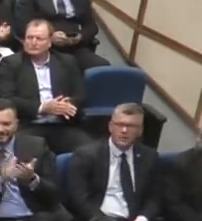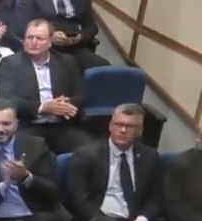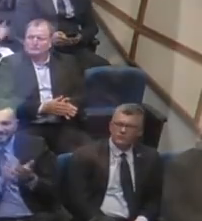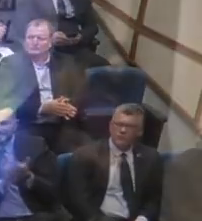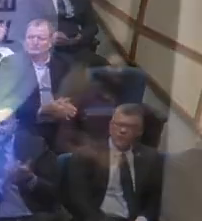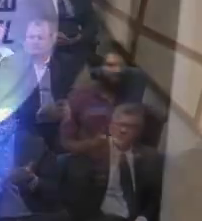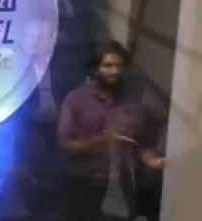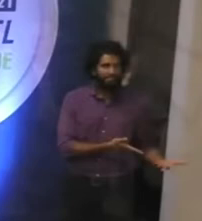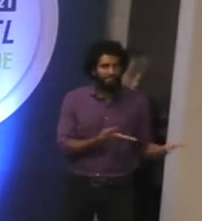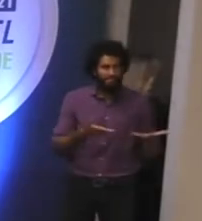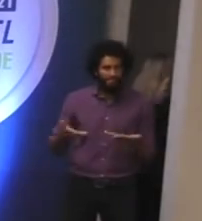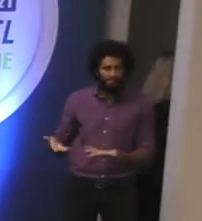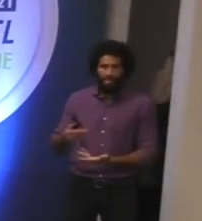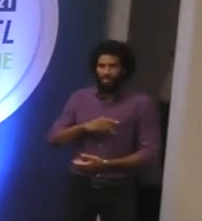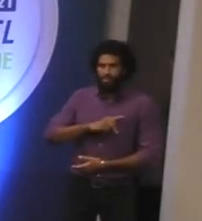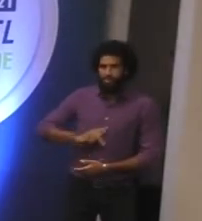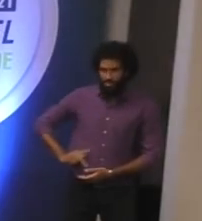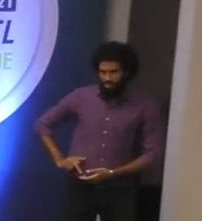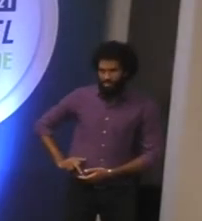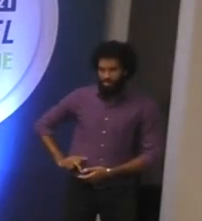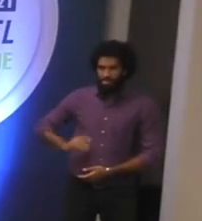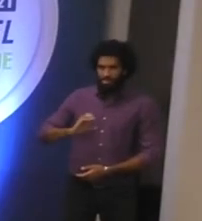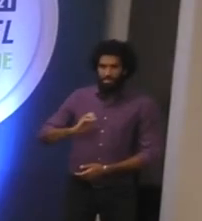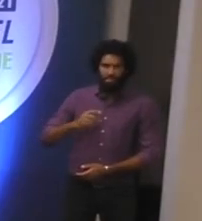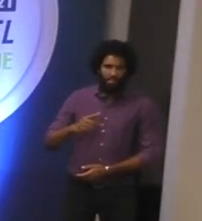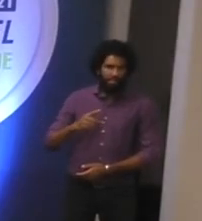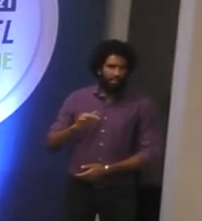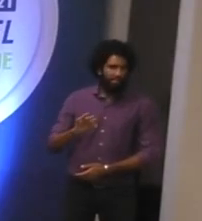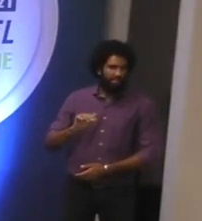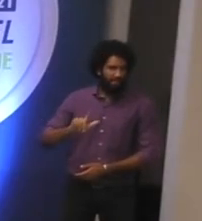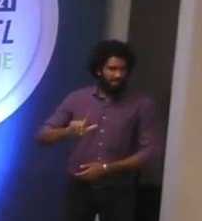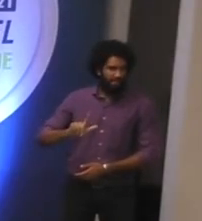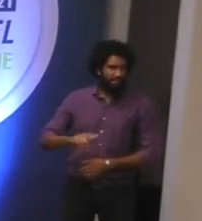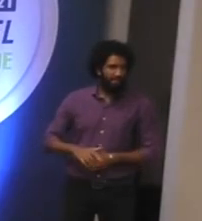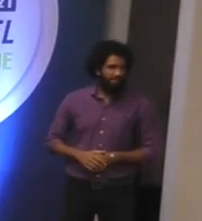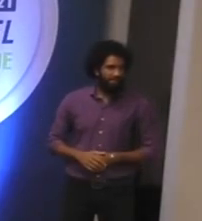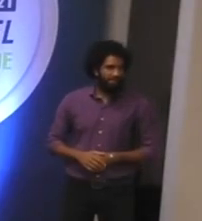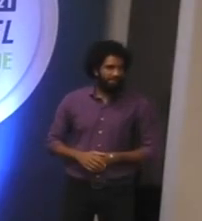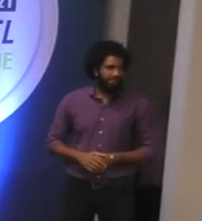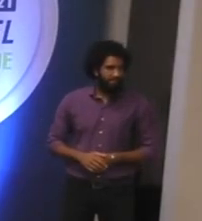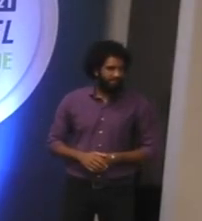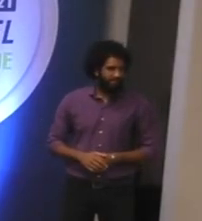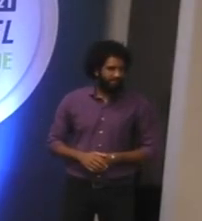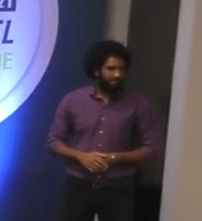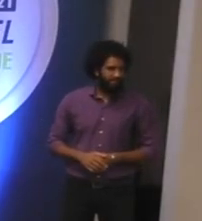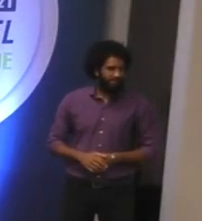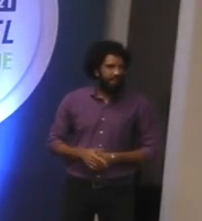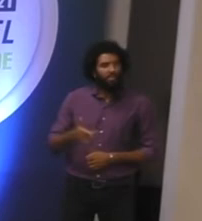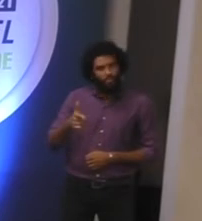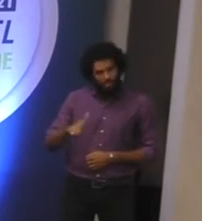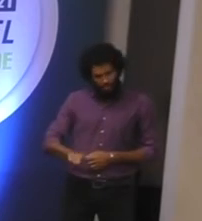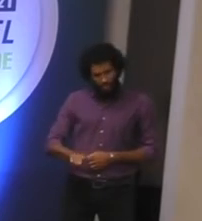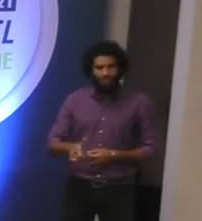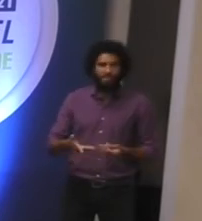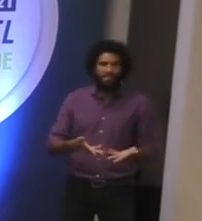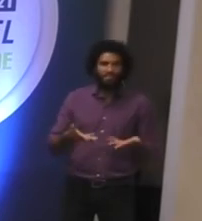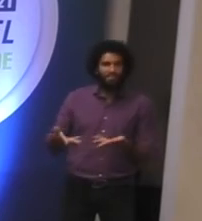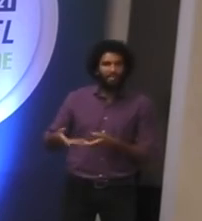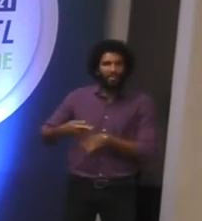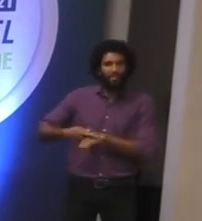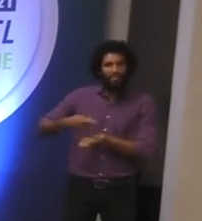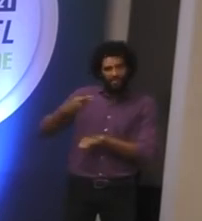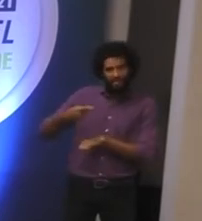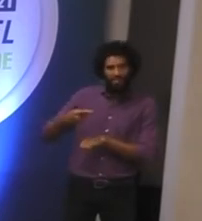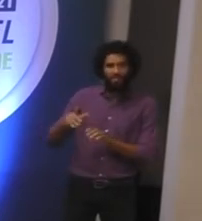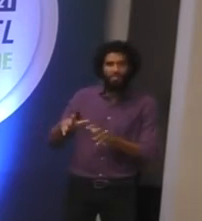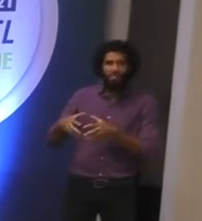Convidamos ao palco o presidente da CPFL Santa Cruz, Carlos Zamboni Neto, para receber novamente mais uma premiação. Traga a